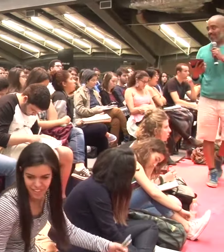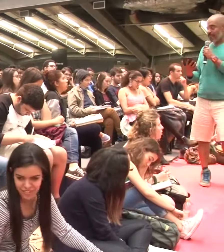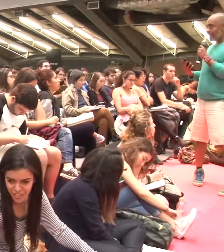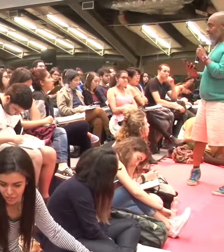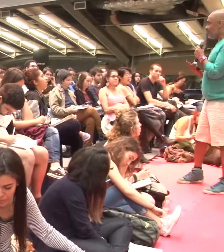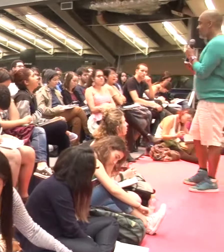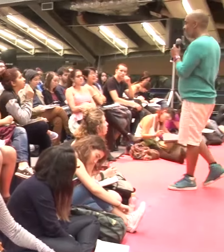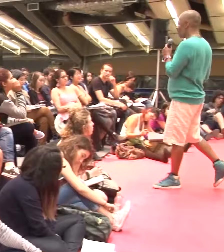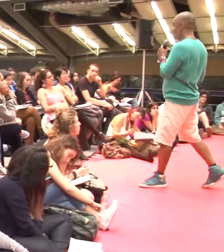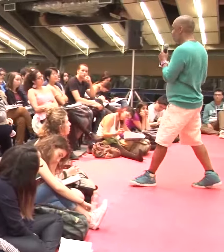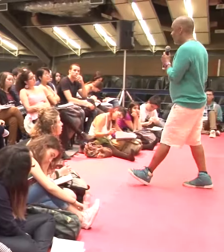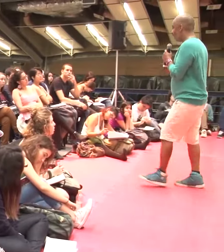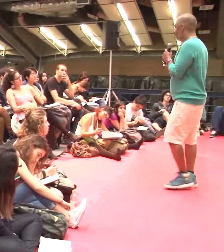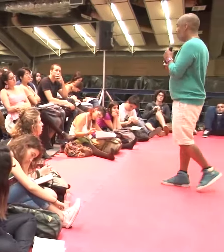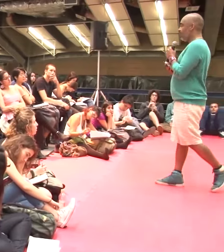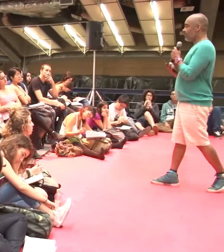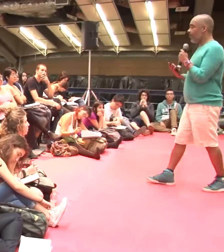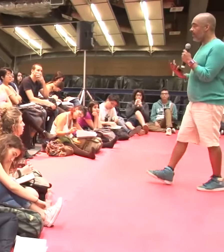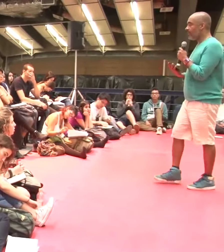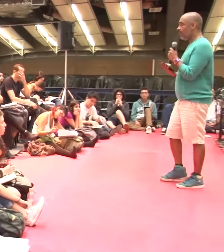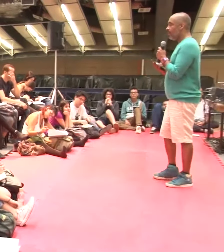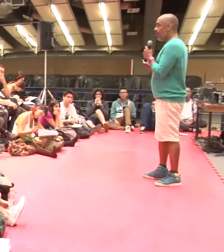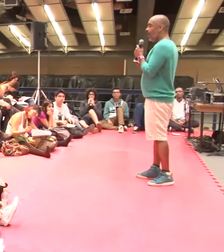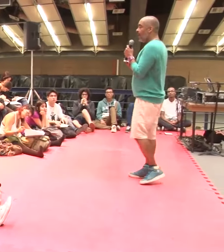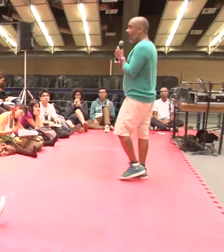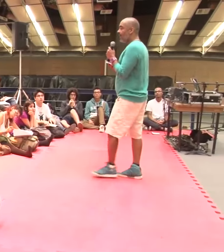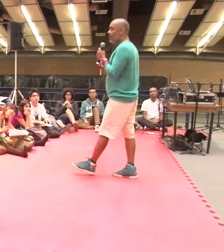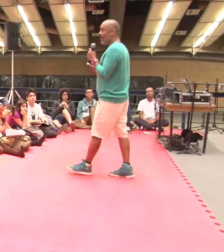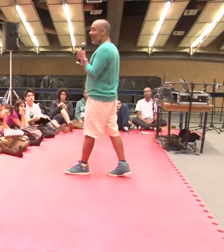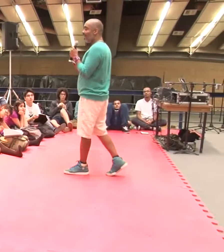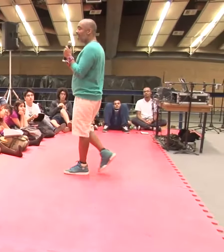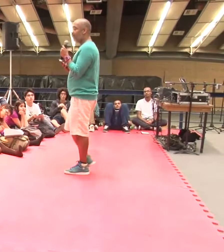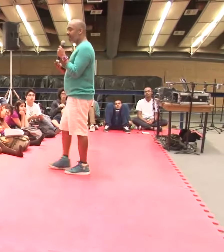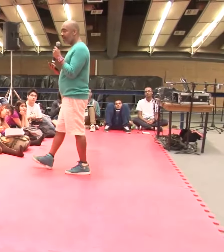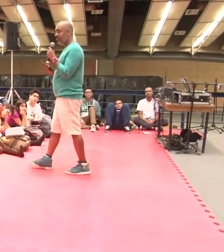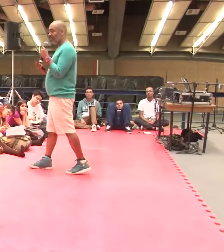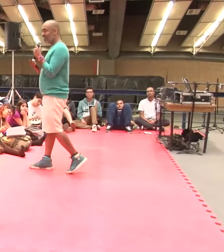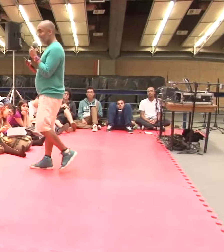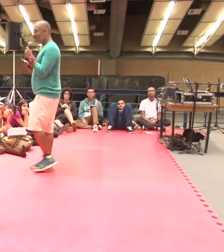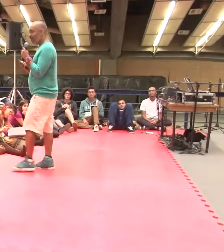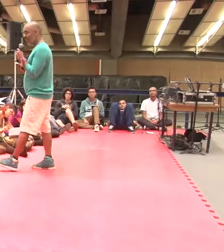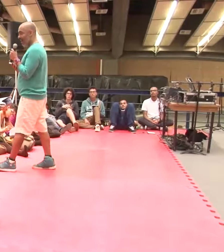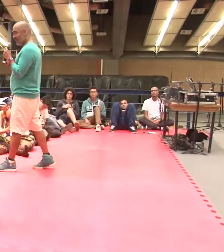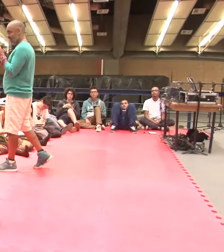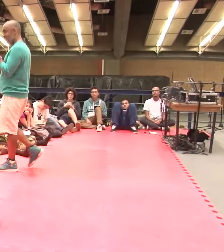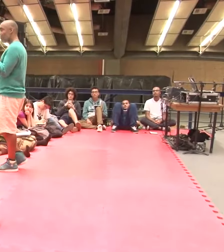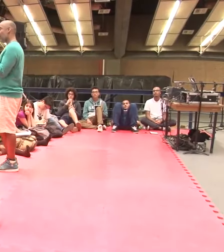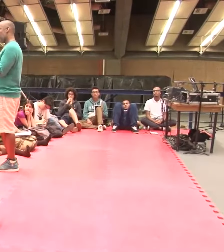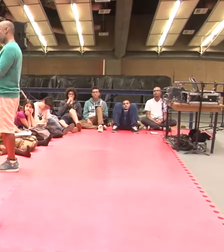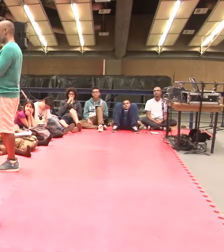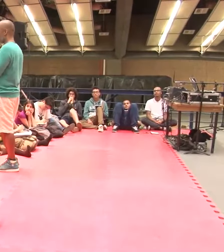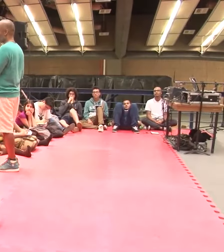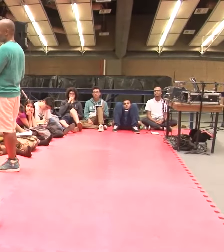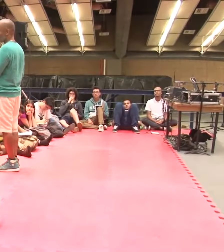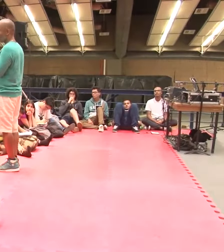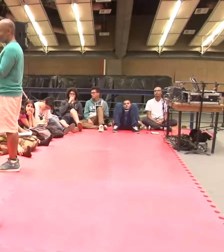Quero um exemplo bem simples de sinestesia, para quem não pescou ainda. Aquele paladar verde do alface, blá blá